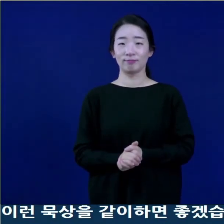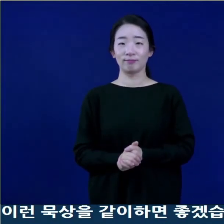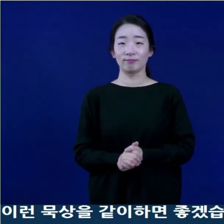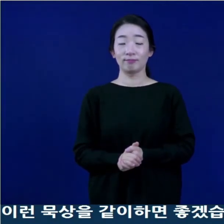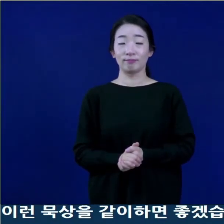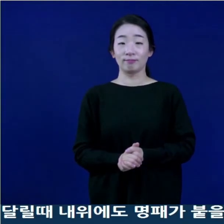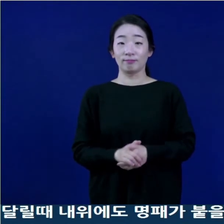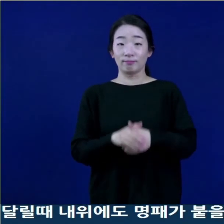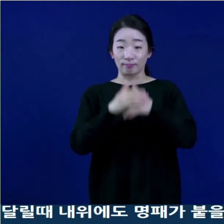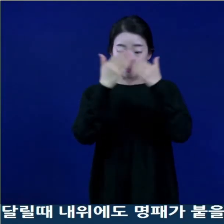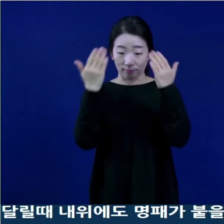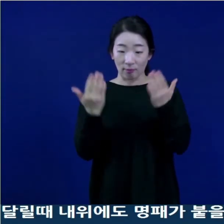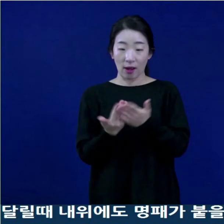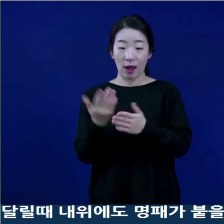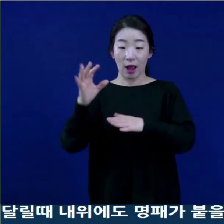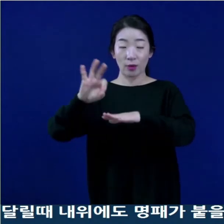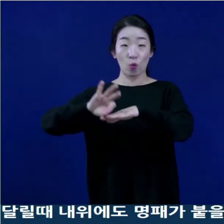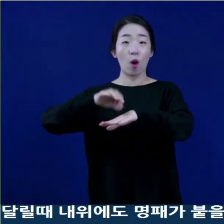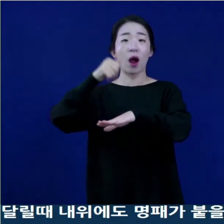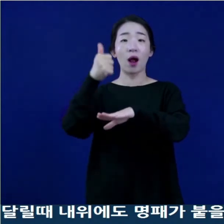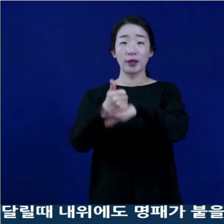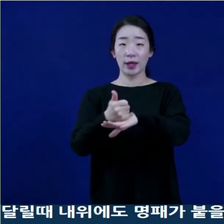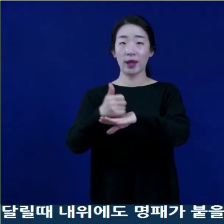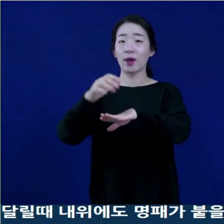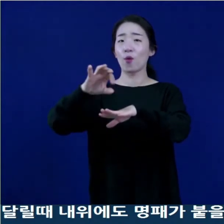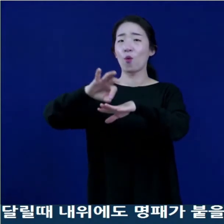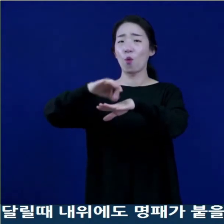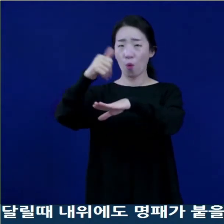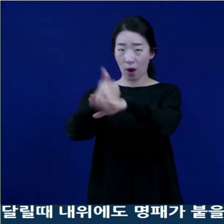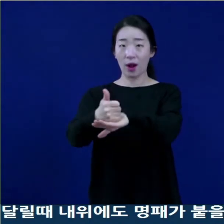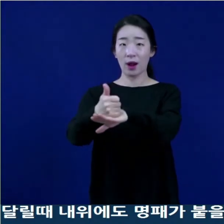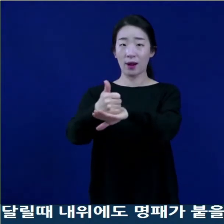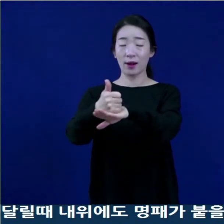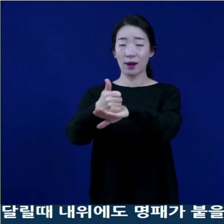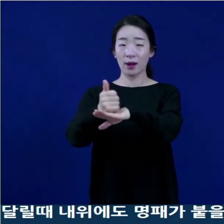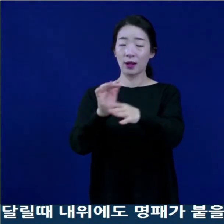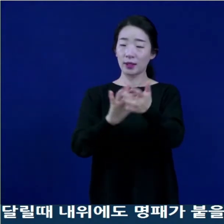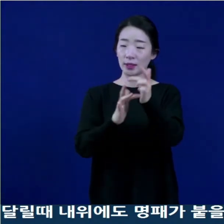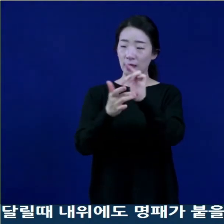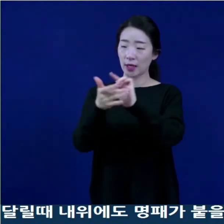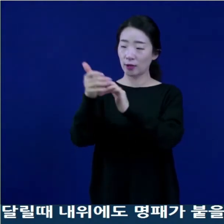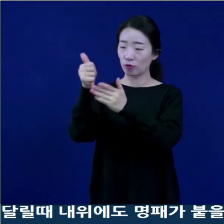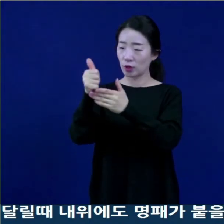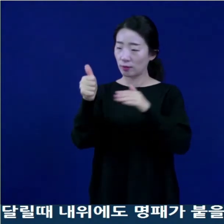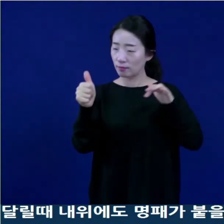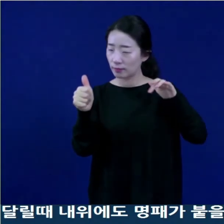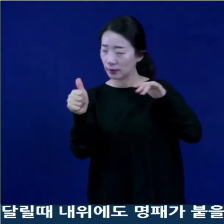만왕의 왕 예수를 따르는 예수의 제자,